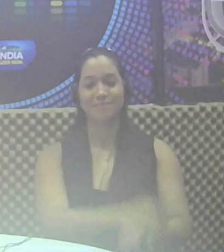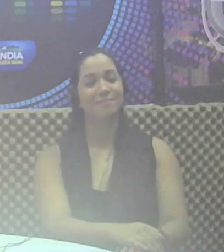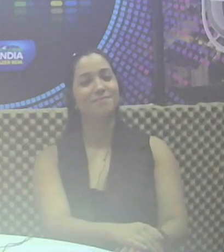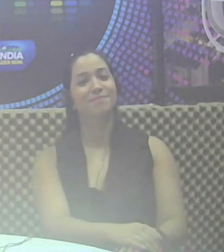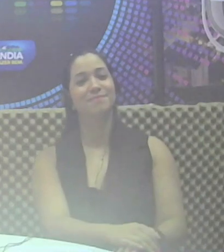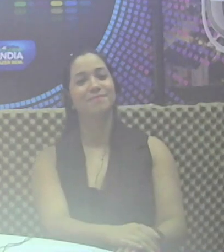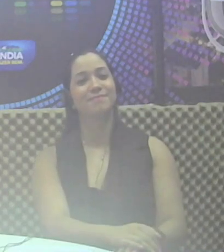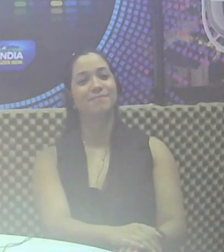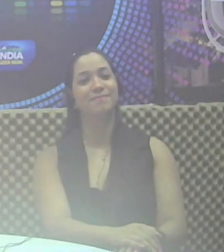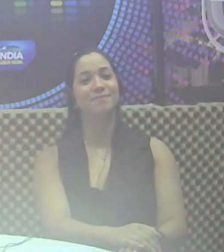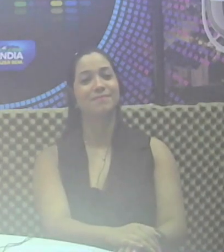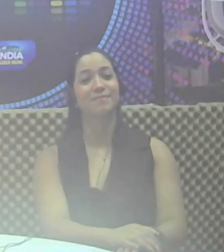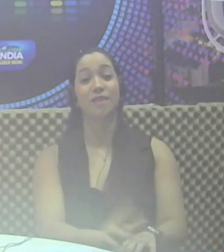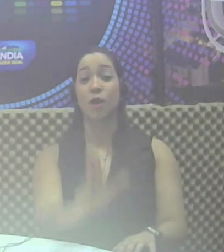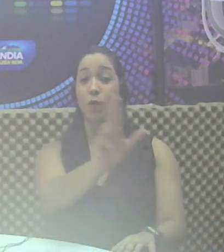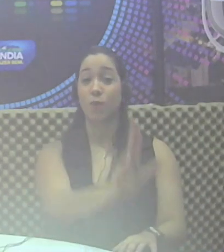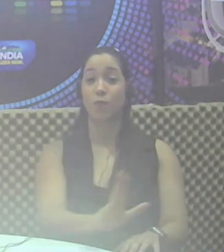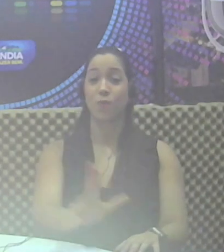gente!